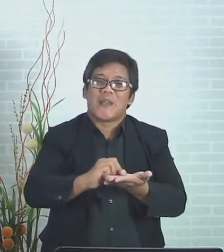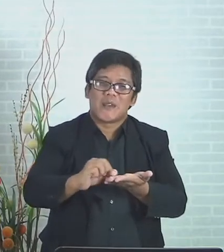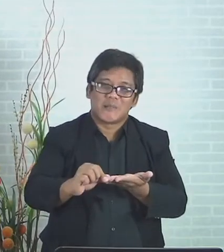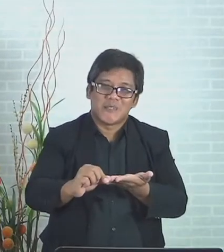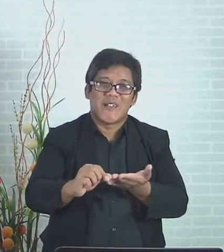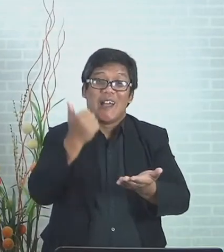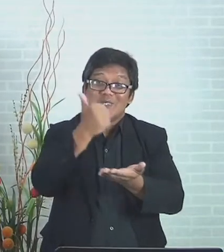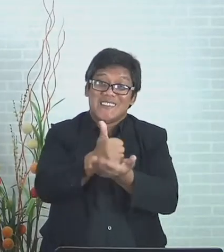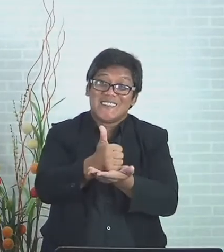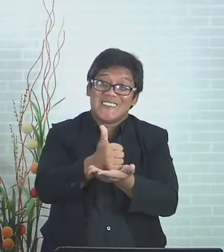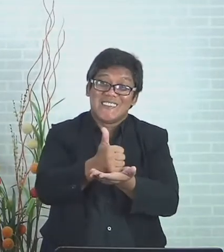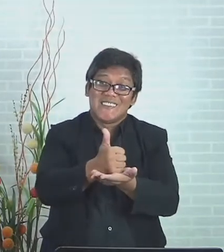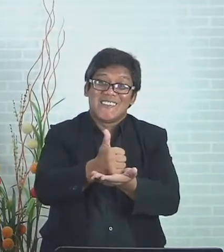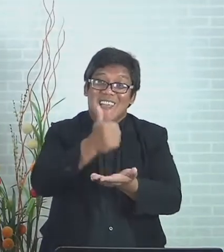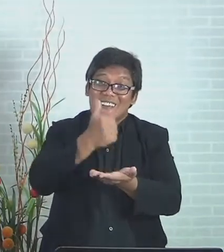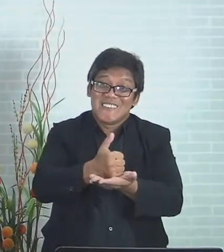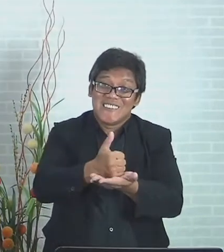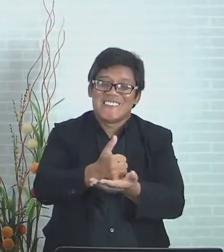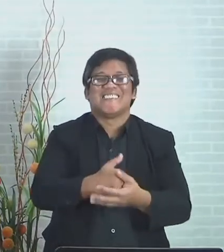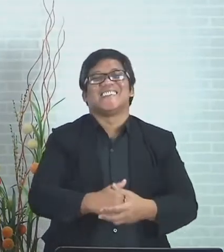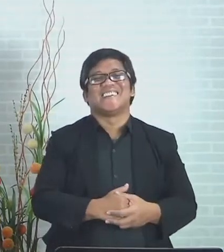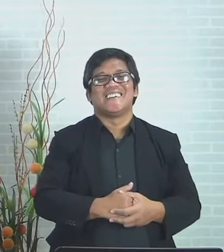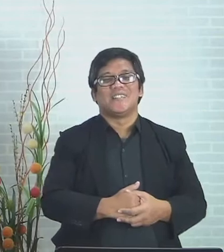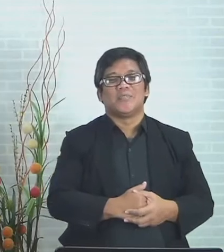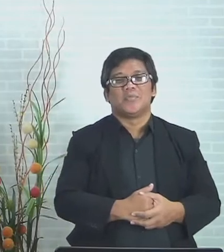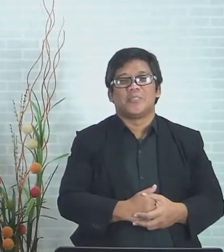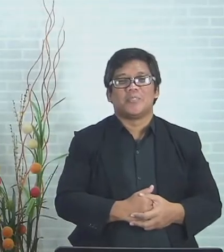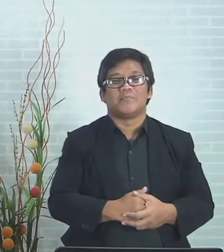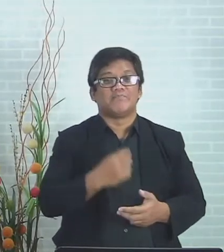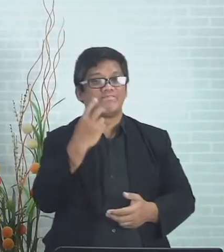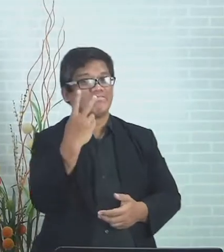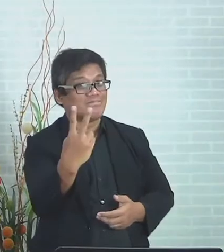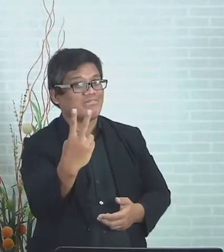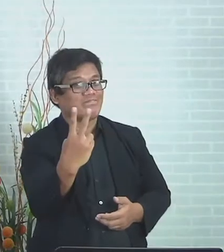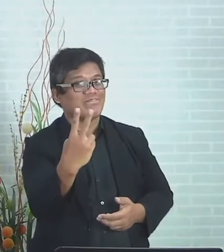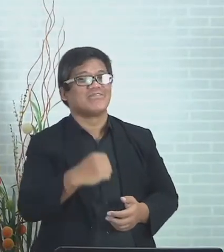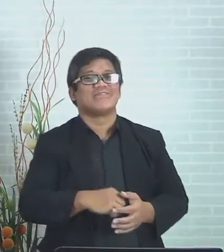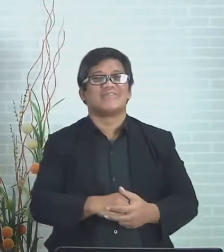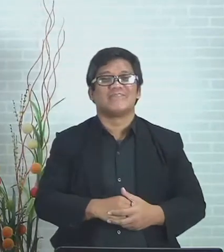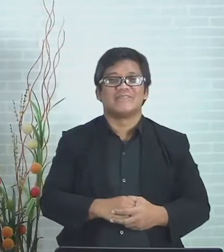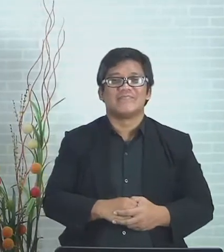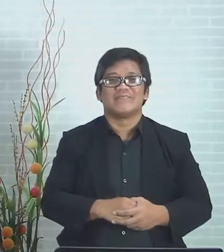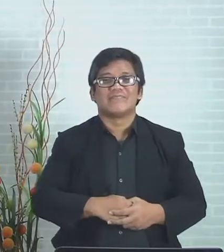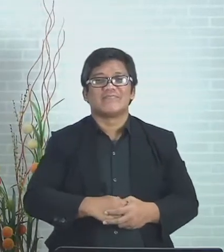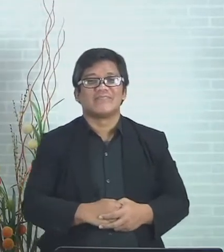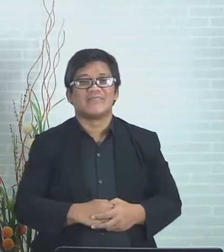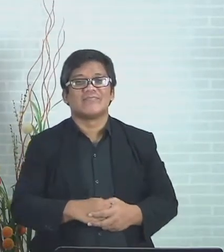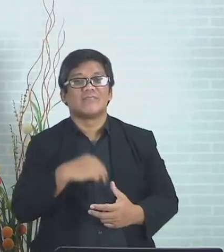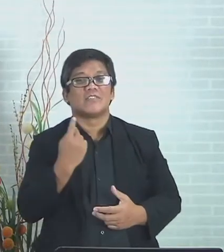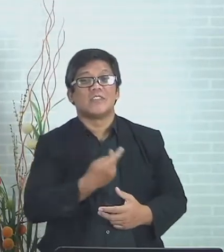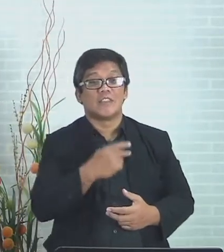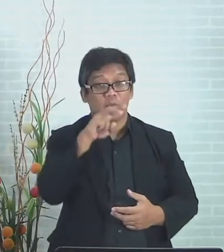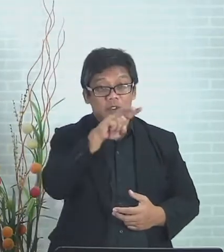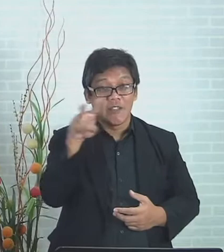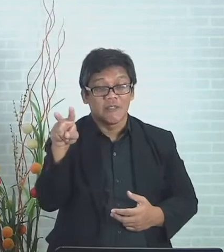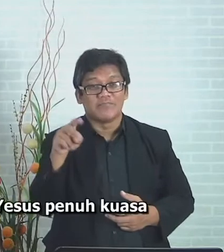amin ya amin dia yang kedua Ayo kita akan melihat banyak